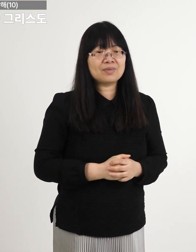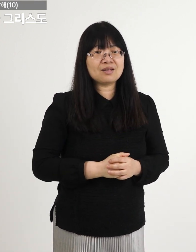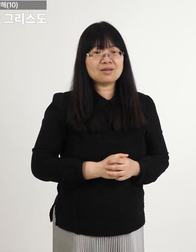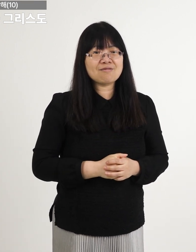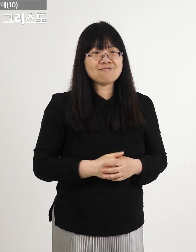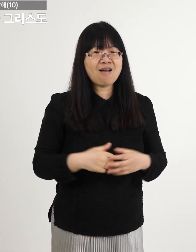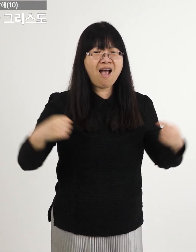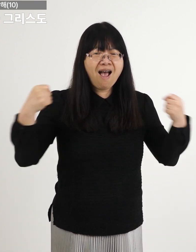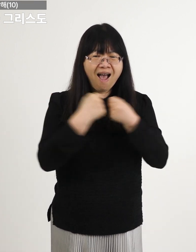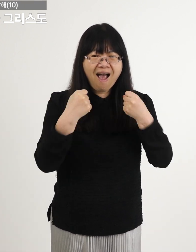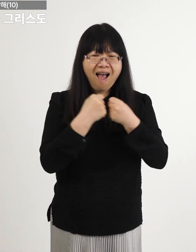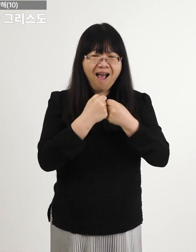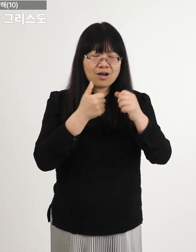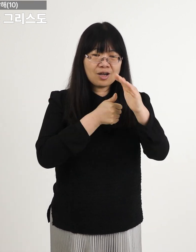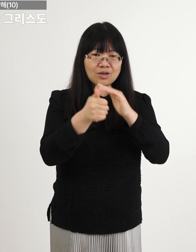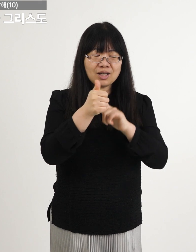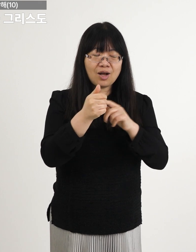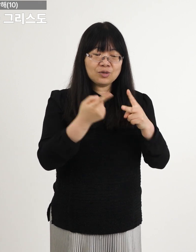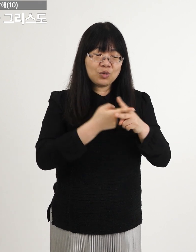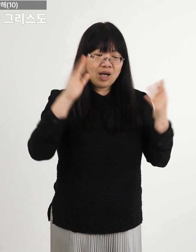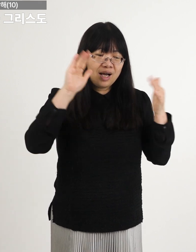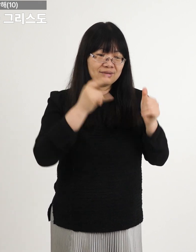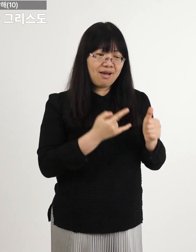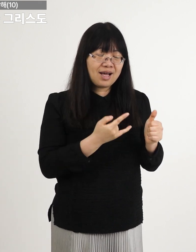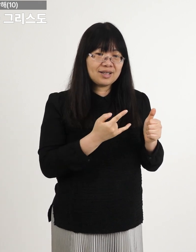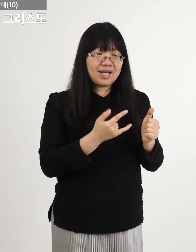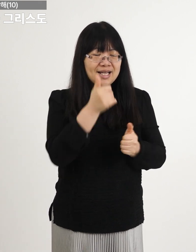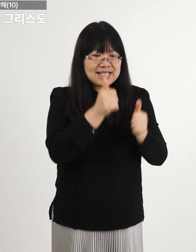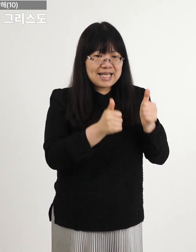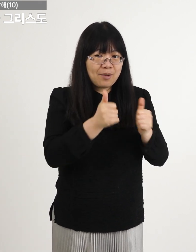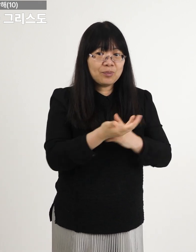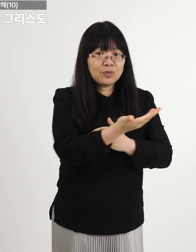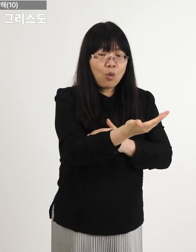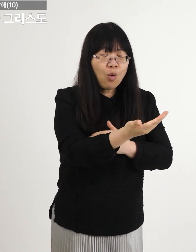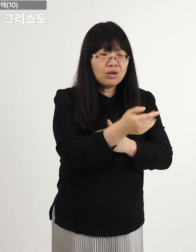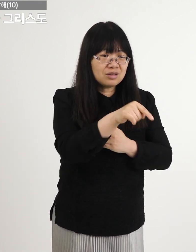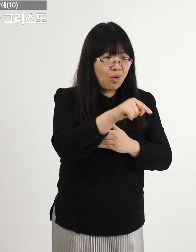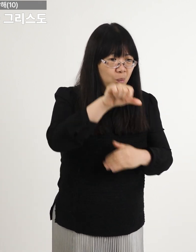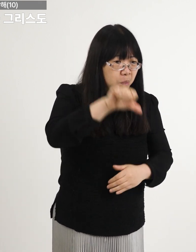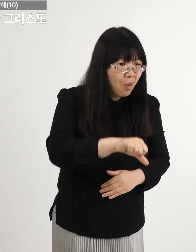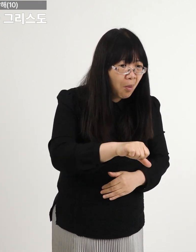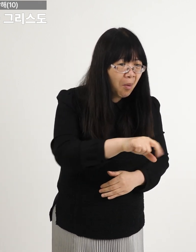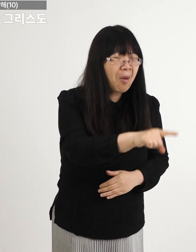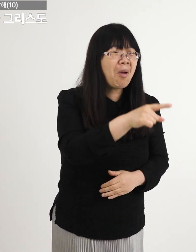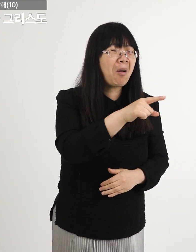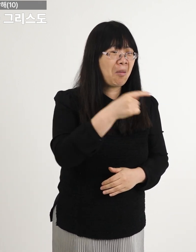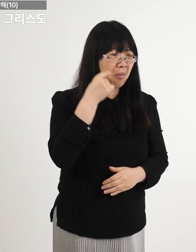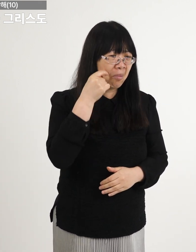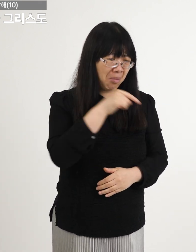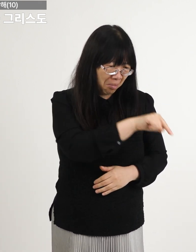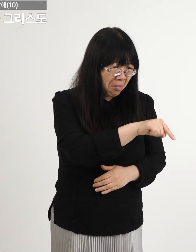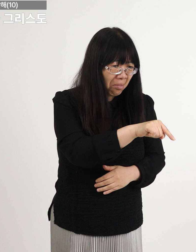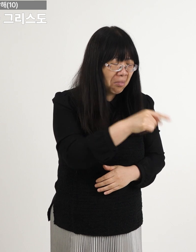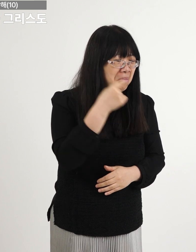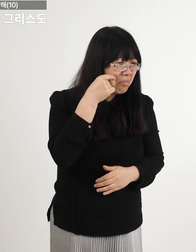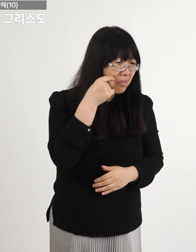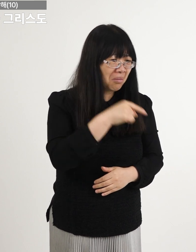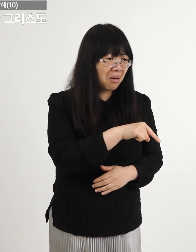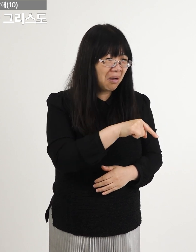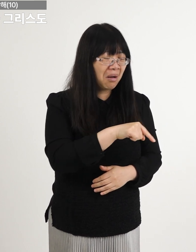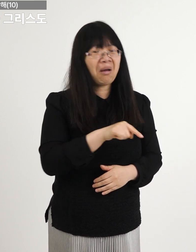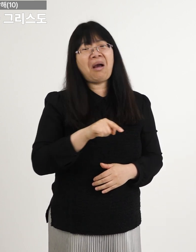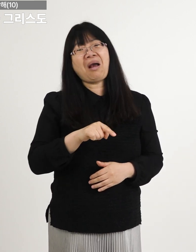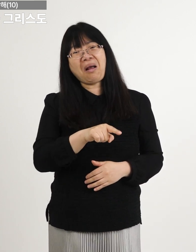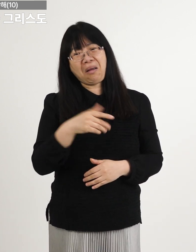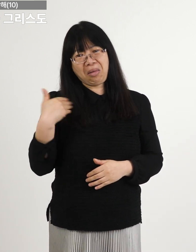격투기 선수가 초등학생한테 시험을 내가지고 너 이것도 못하지, 너 저것도 못하지, 너